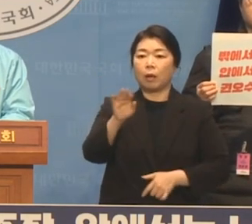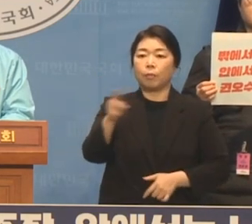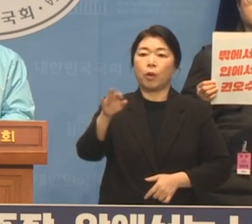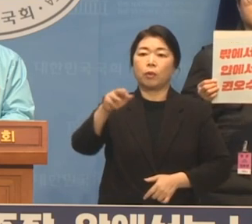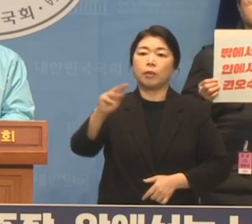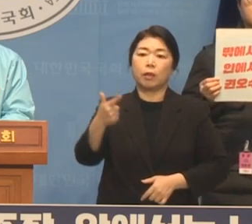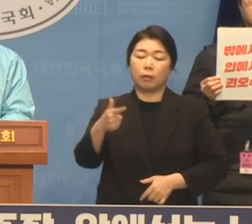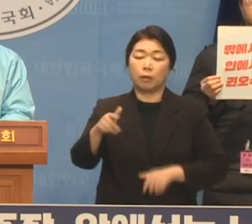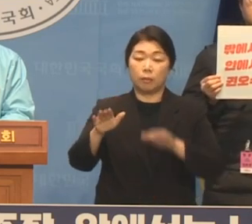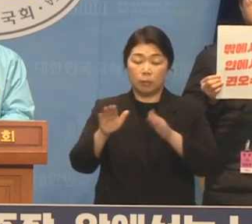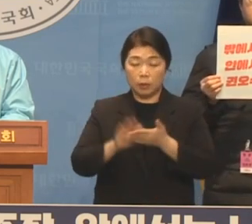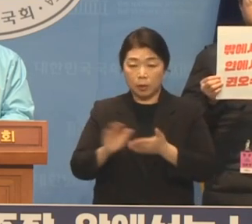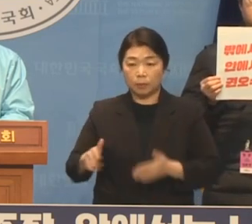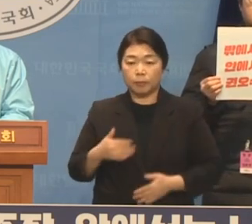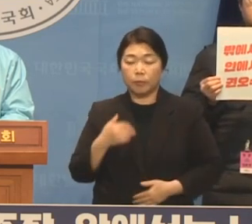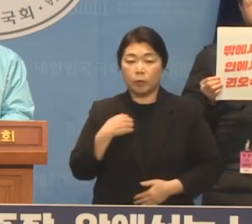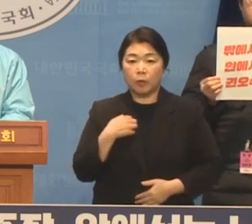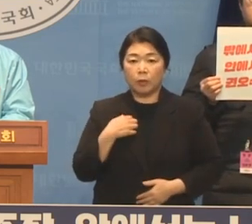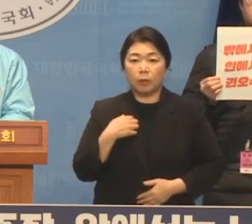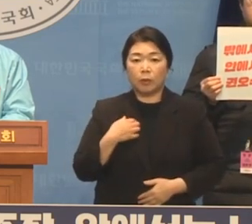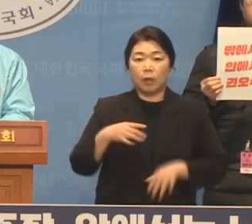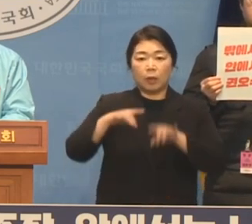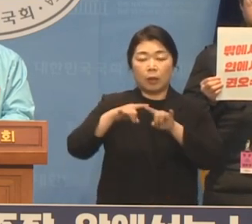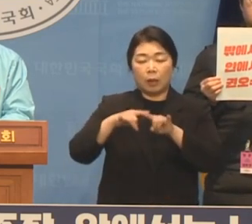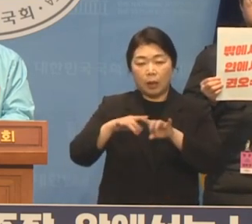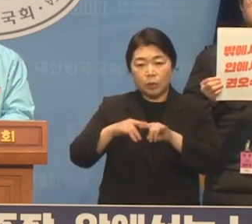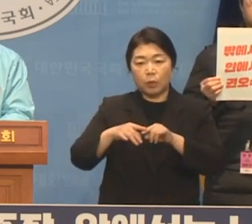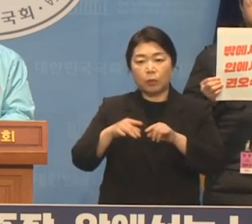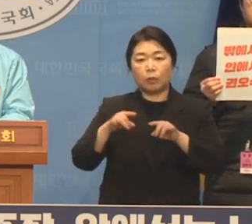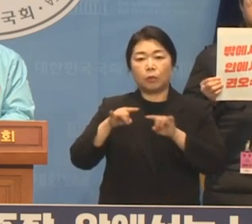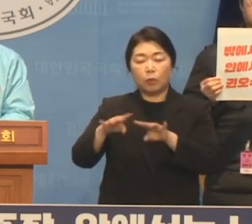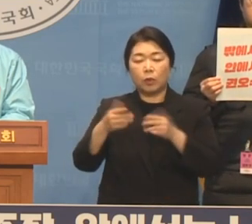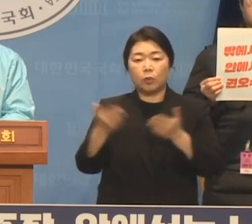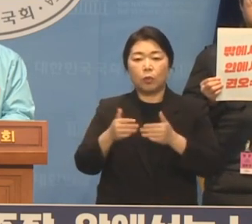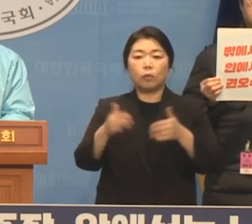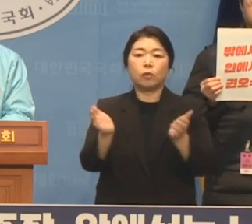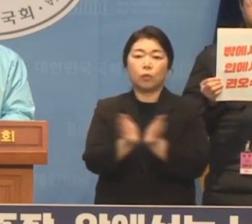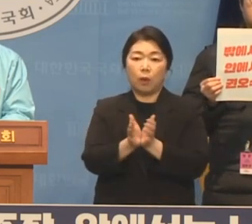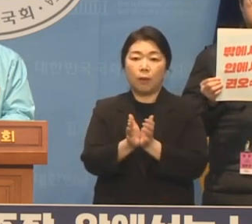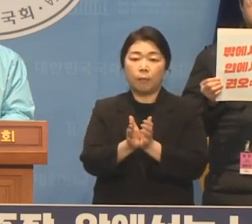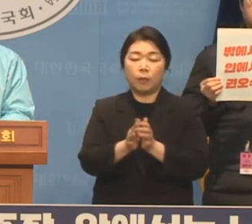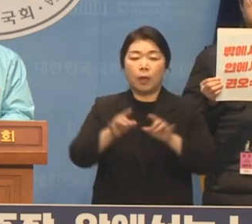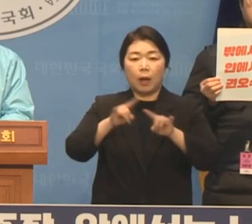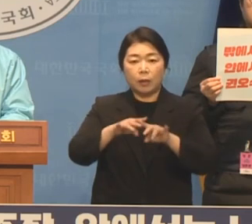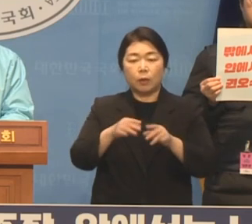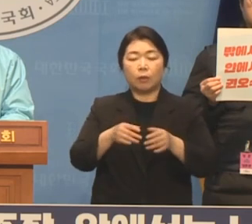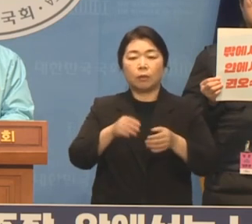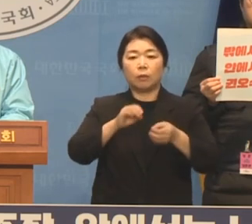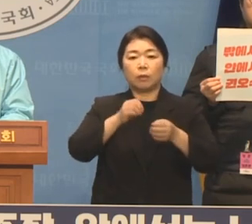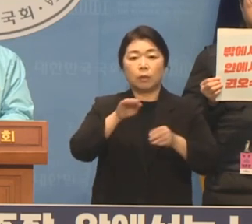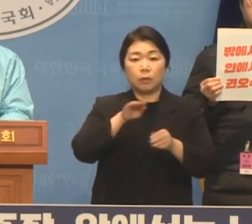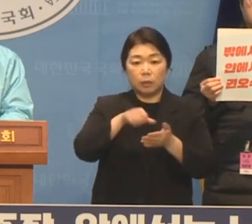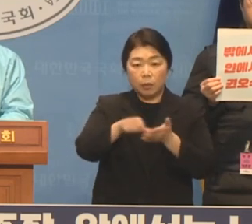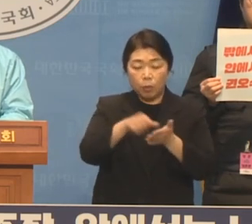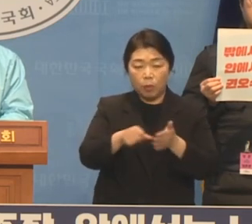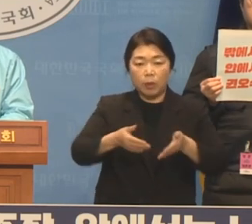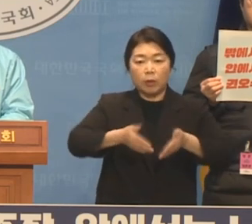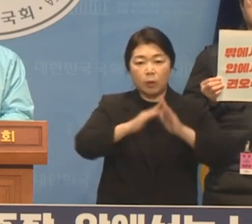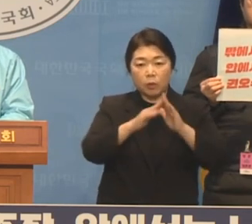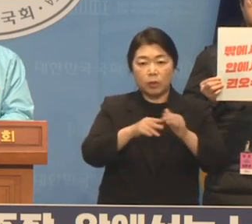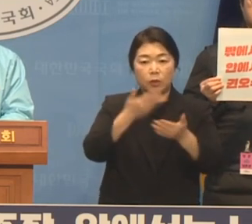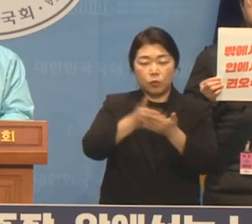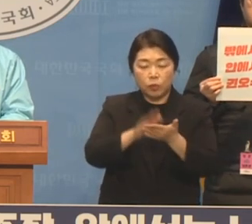정당위원장이면서 동시에 전국가전통신서비스 노동조합이라는 가전제품을 설치, 수리,